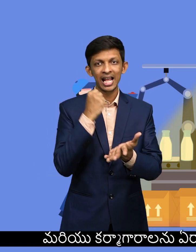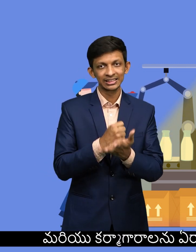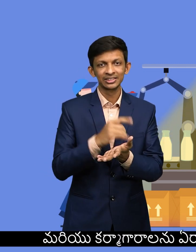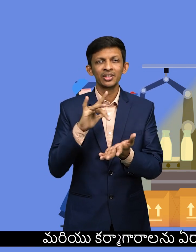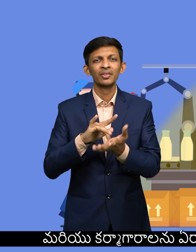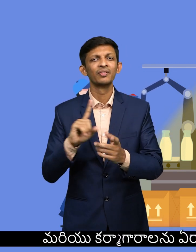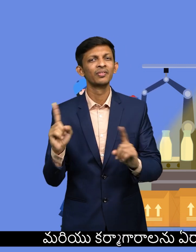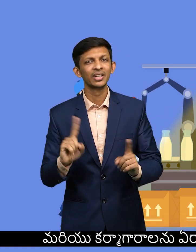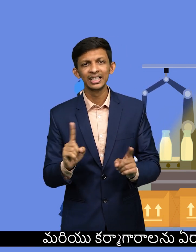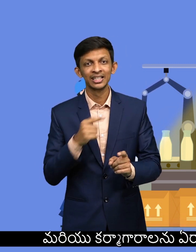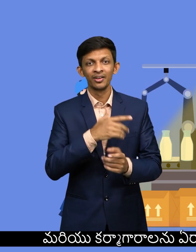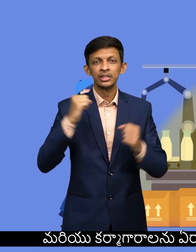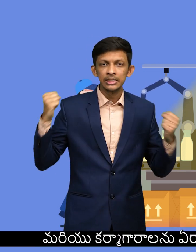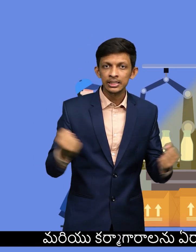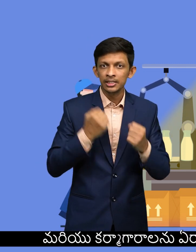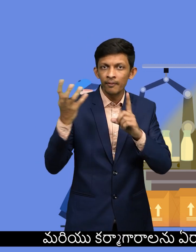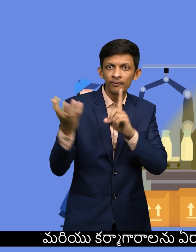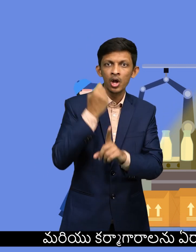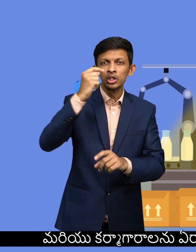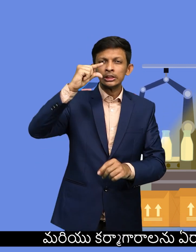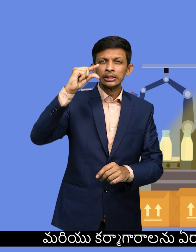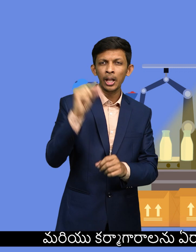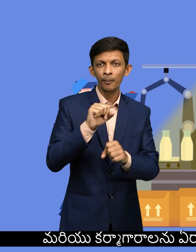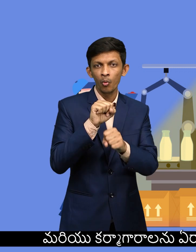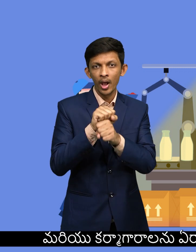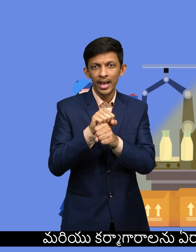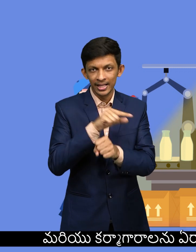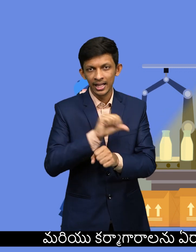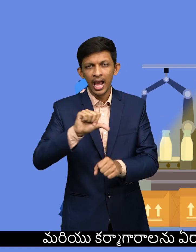మరియు కర్మాగారాలను ఏర్పాటు చేయడానికి ముందు వెతుకుతాయి.